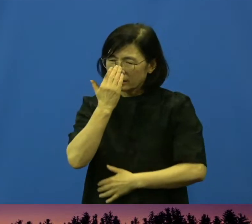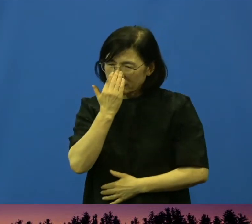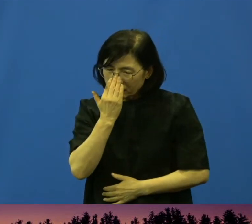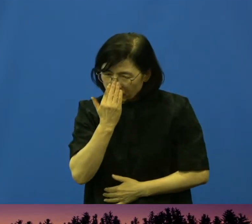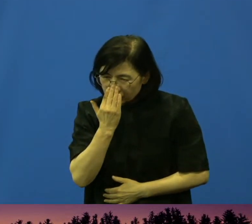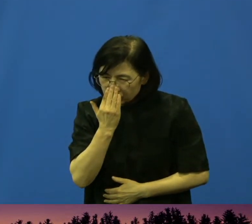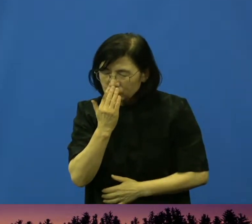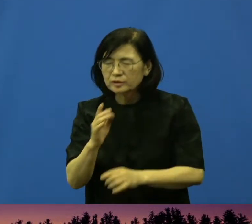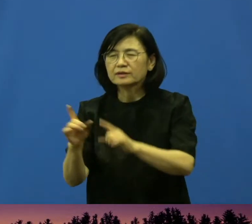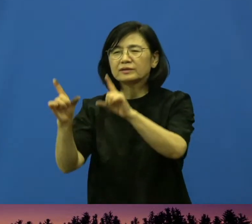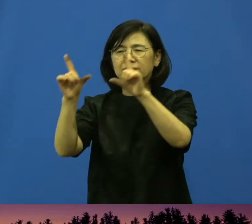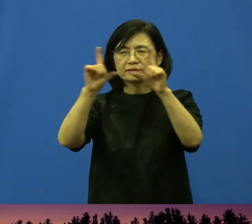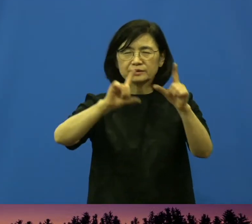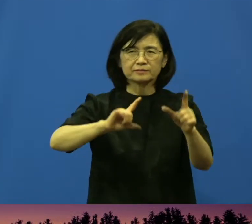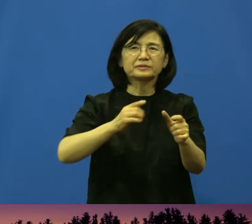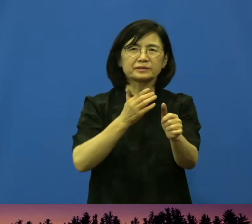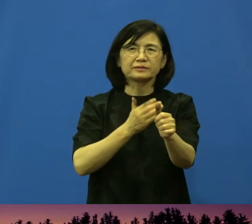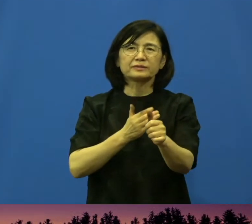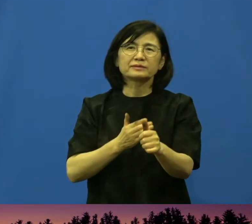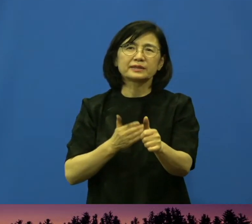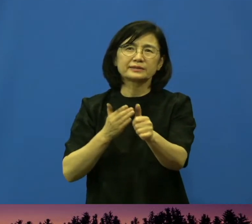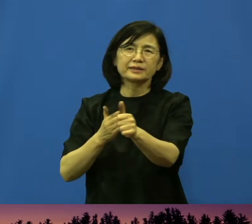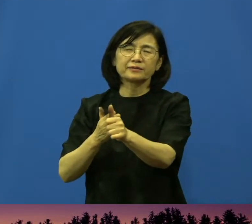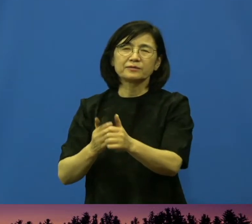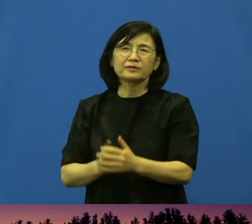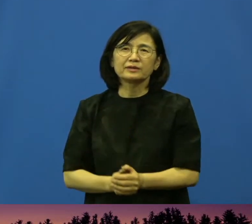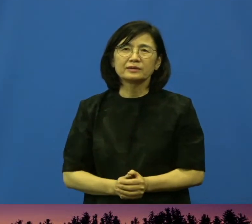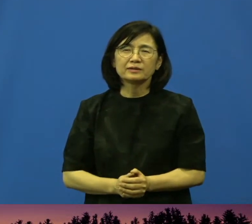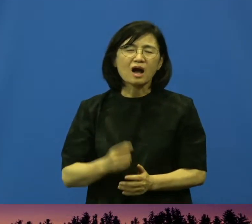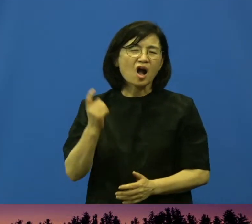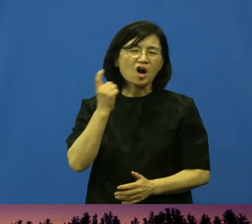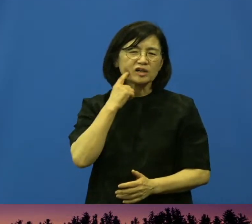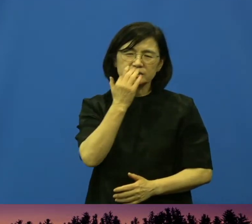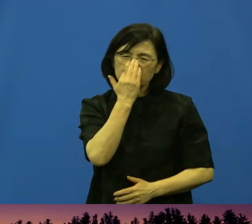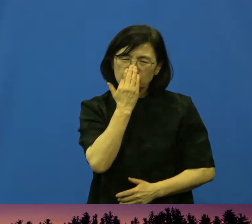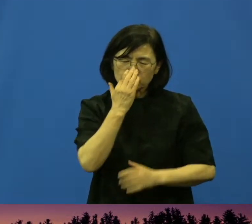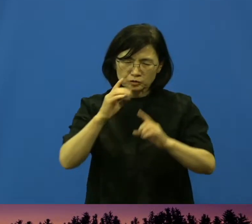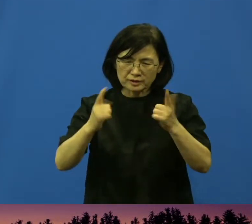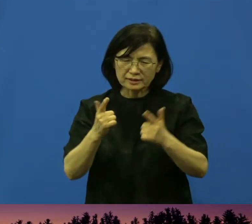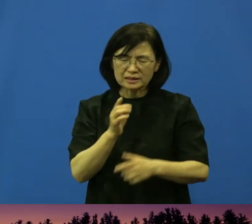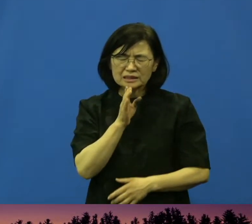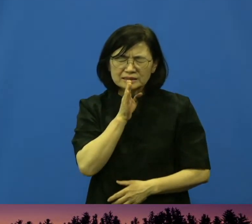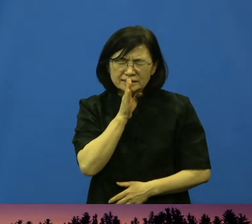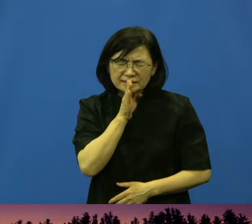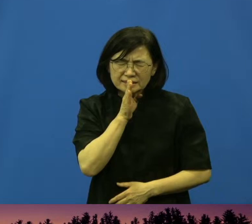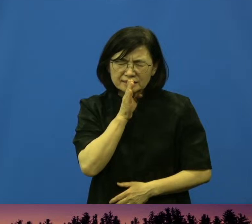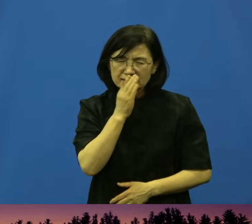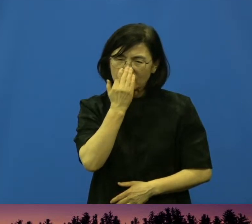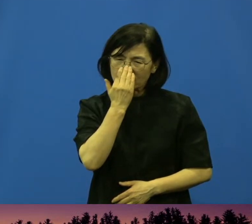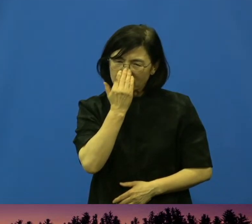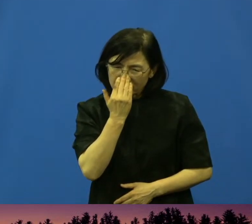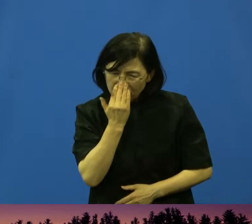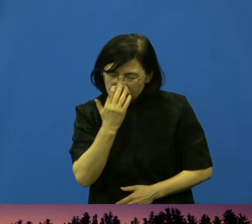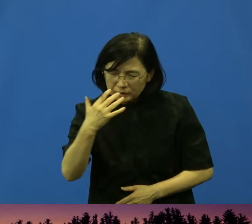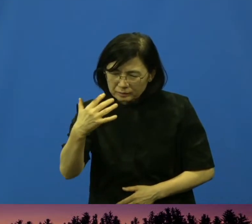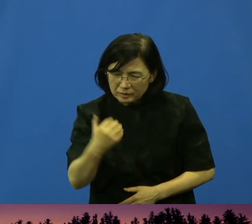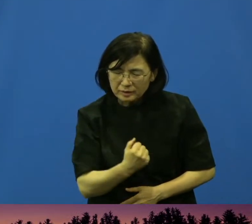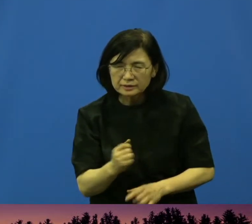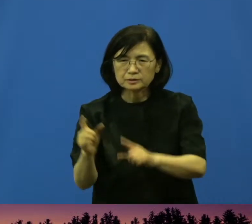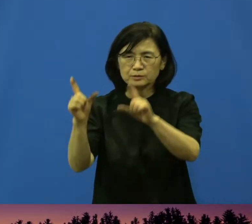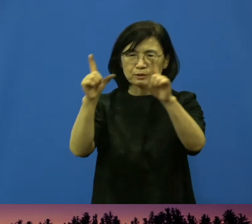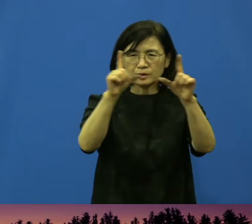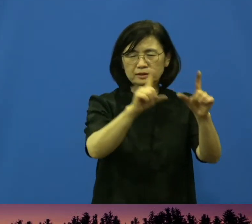여러분, 거짓 겸손으로는 안 돼요. 진정한 겸손으로 주님 앞에 엎드리고 날마다 하나님의 은혜를